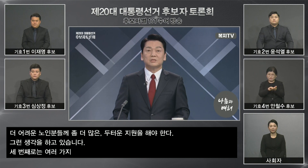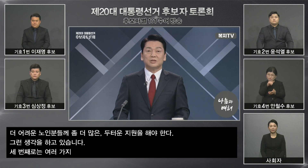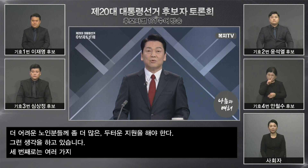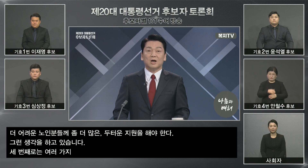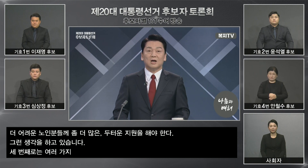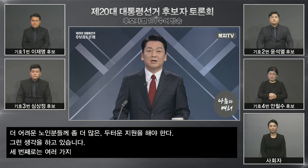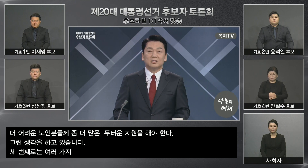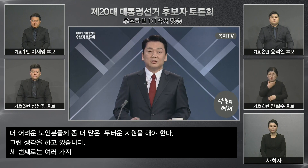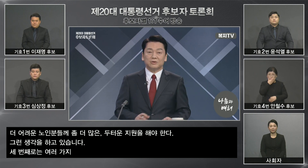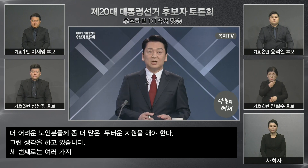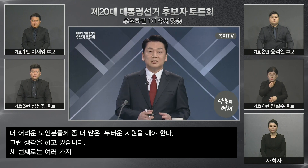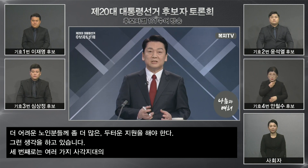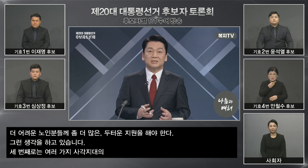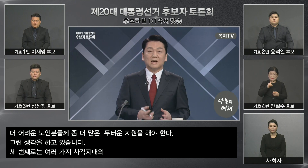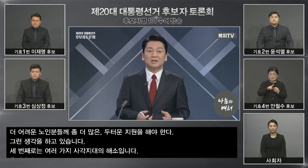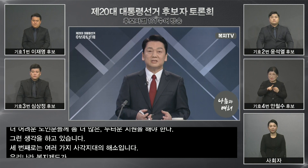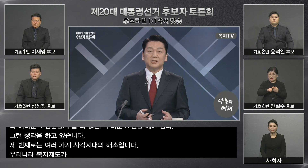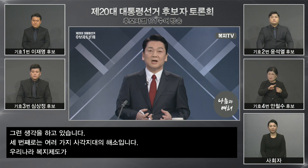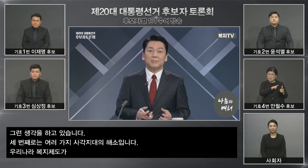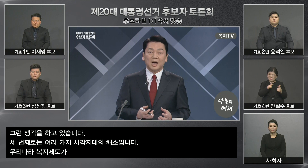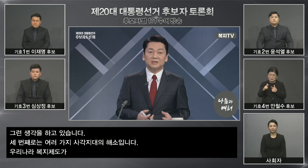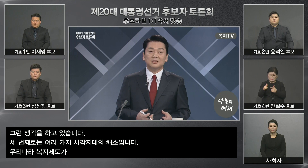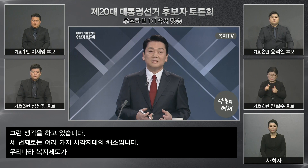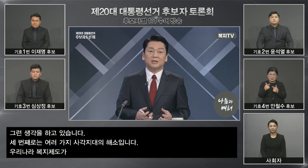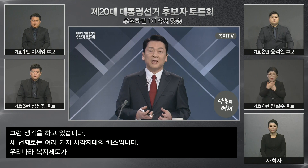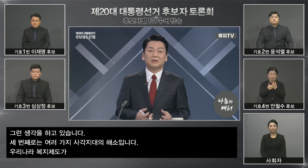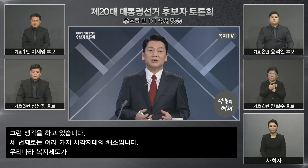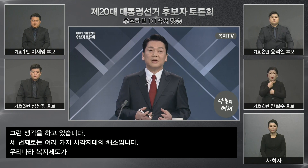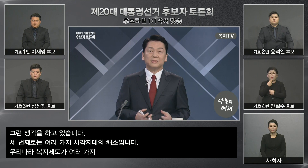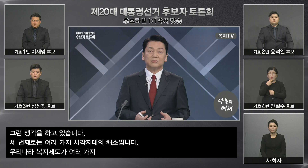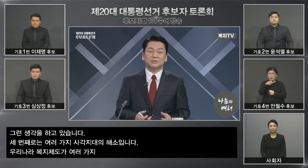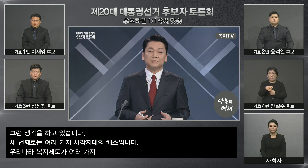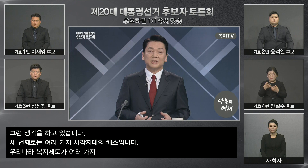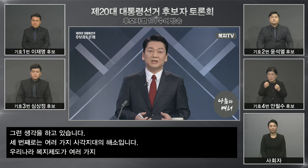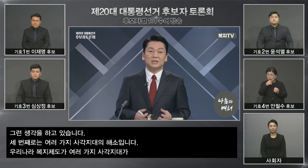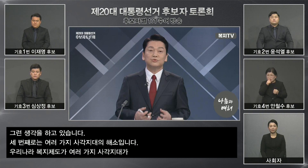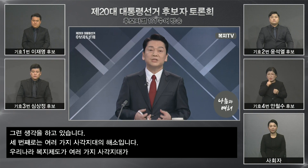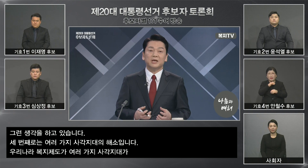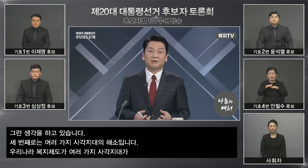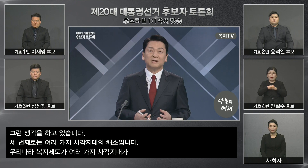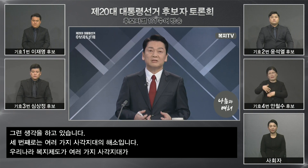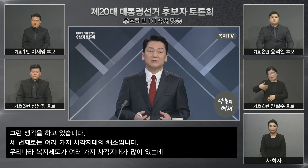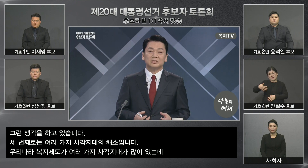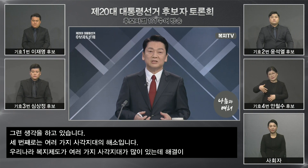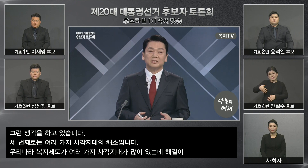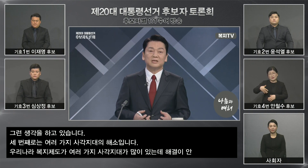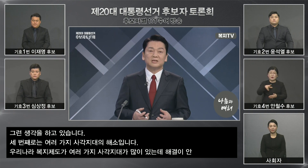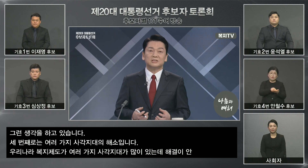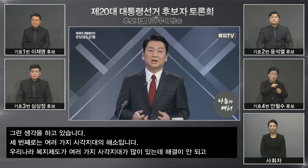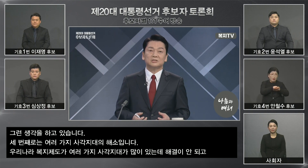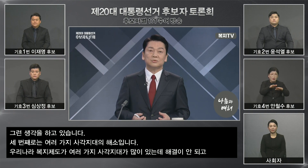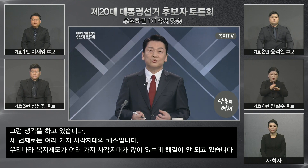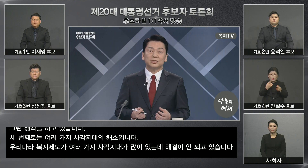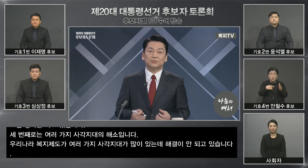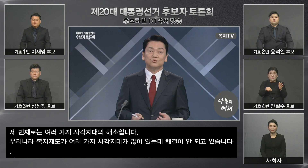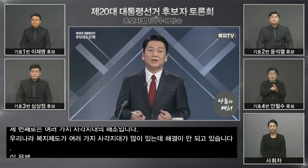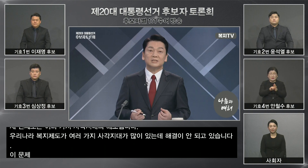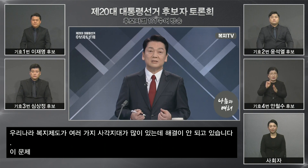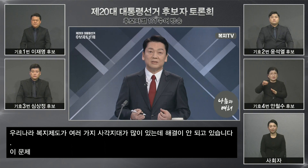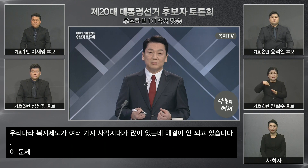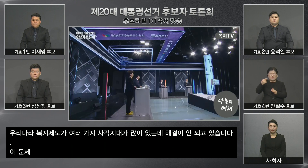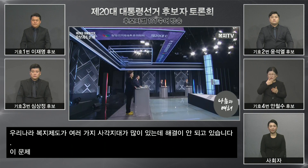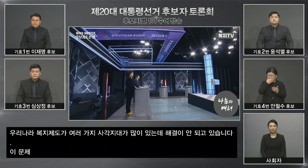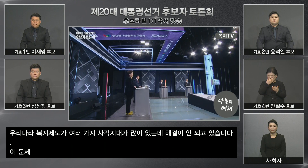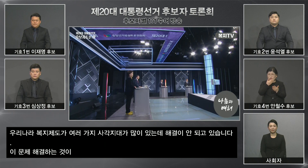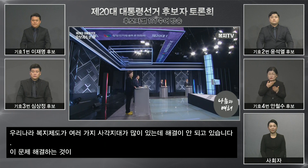우리나라 복지제도가 여러 가지 사각지대가 많이 있는데 해결이 안 되고 있습니다. 이 문제 해결하는 것이 차기 정부의